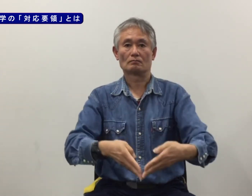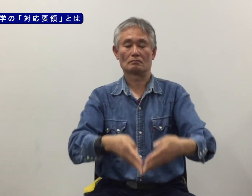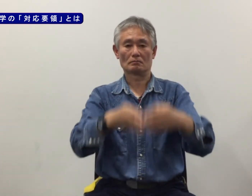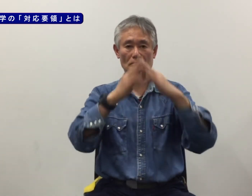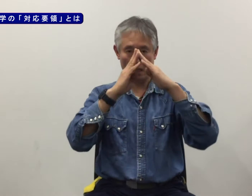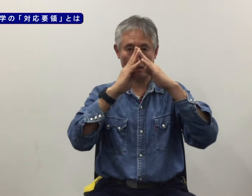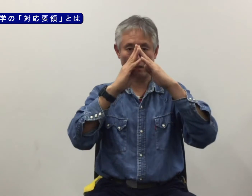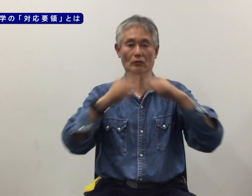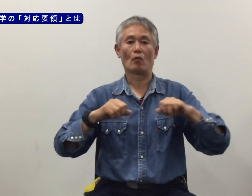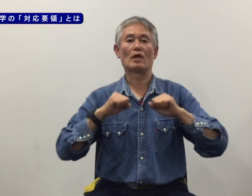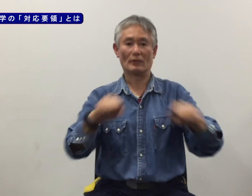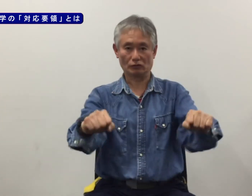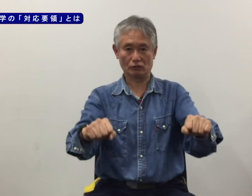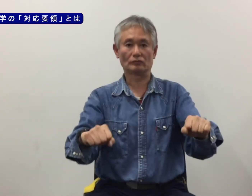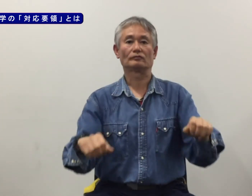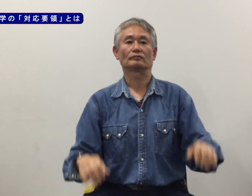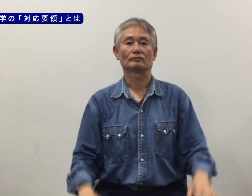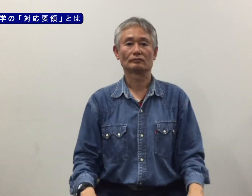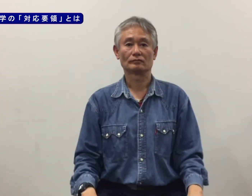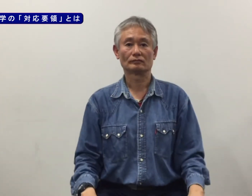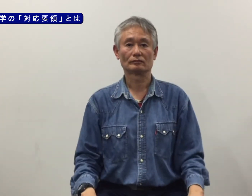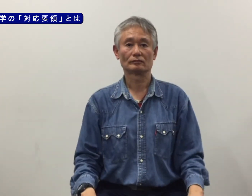これに基づいて行われます